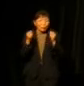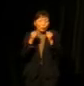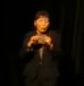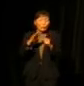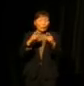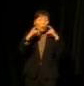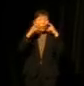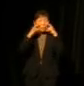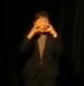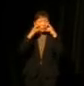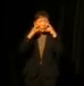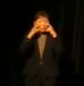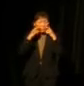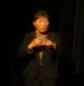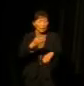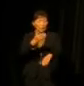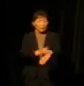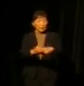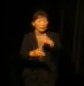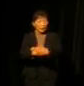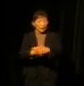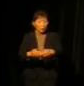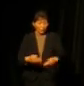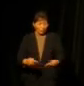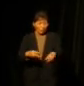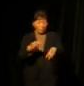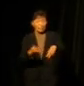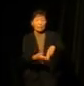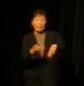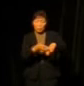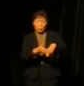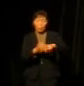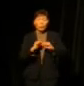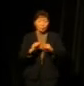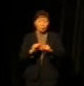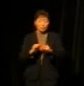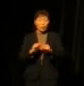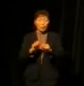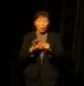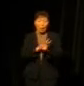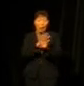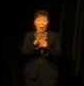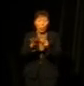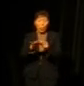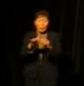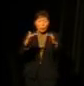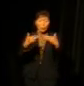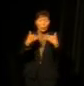し、あとは長袖長ズボンでした。これはできるだけ肌を出さない、放射能に触れないようにするため